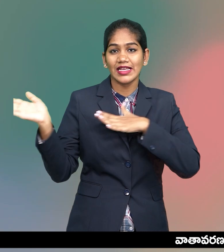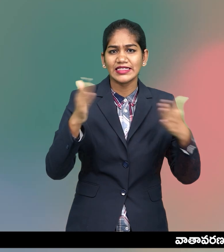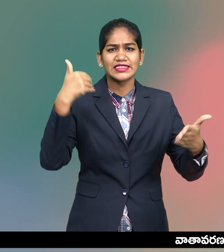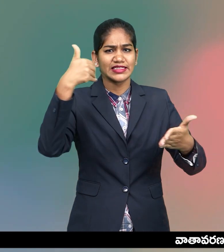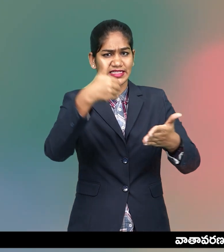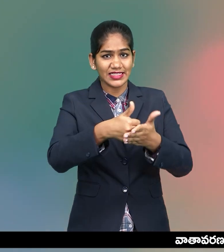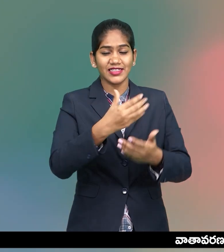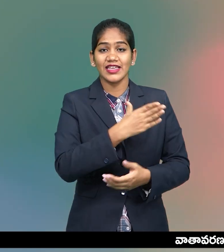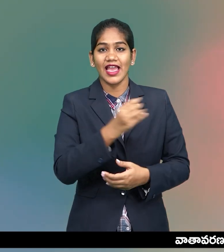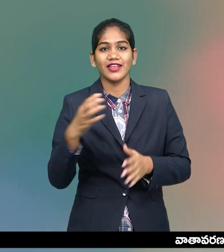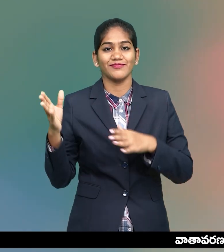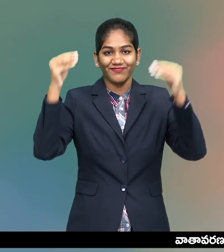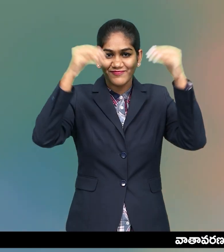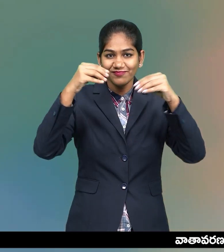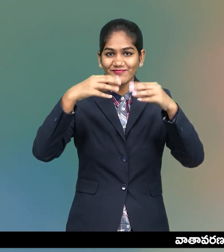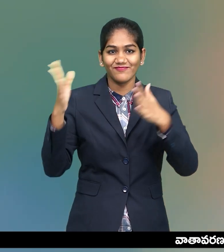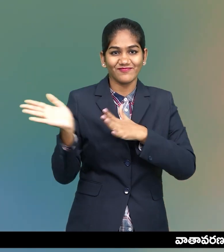వాతావరణం మరియు వాతావరణం.